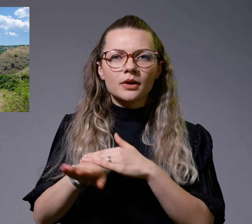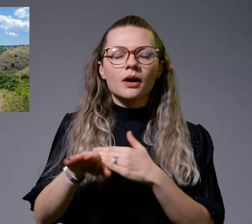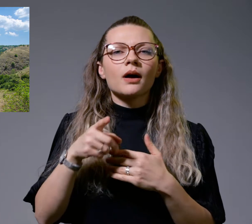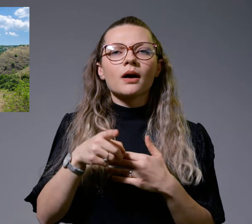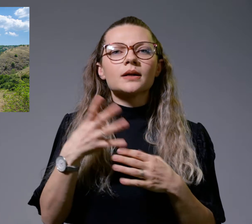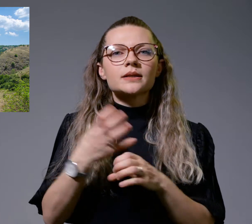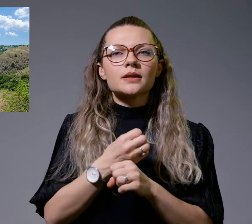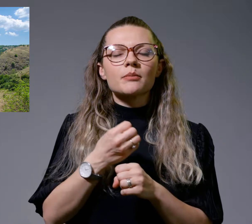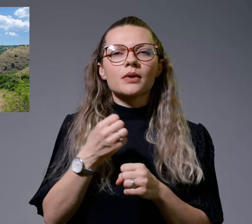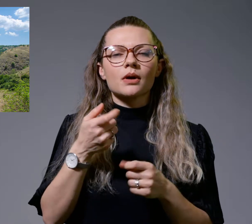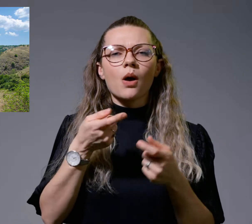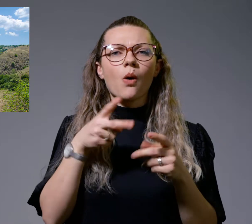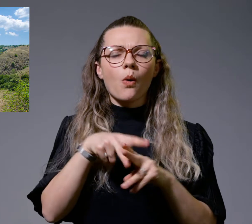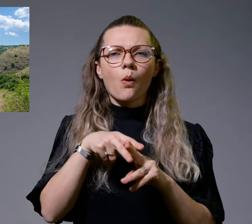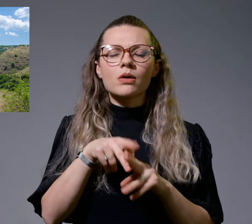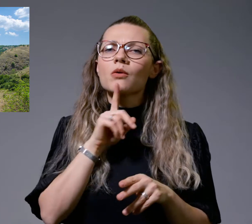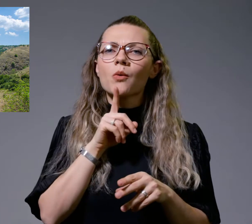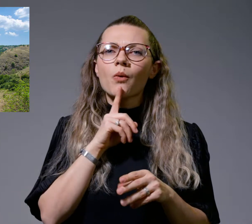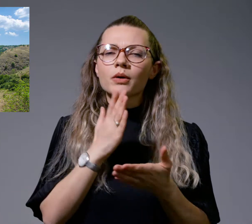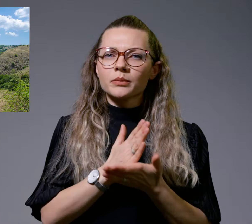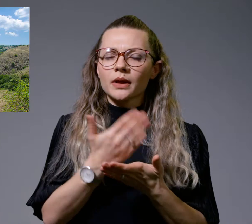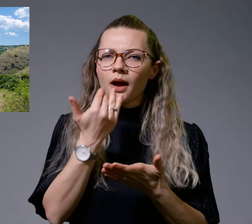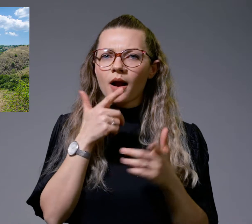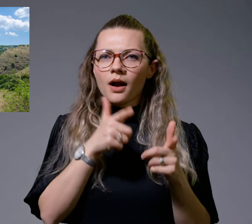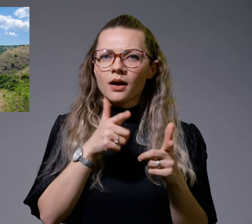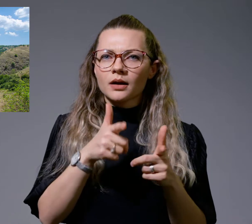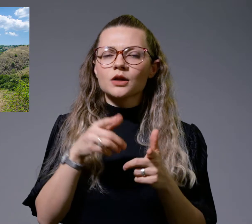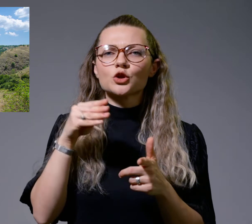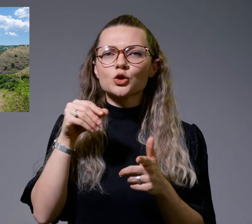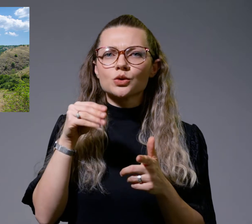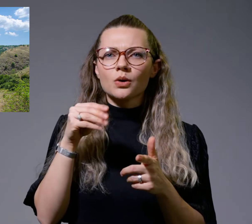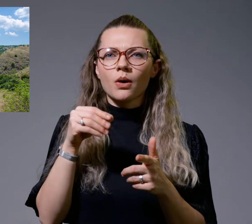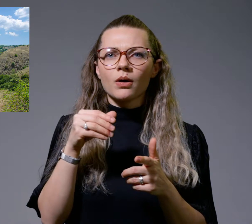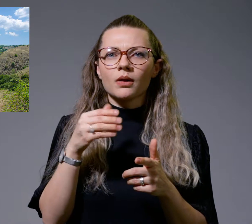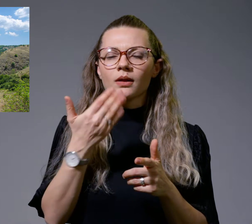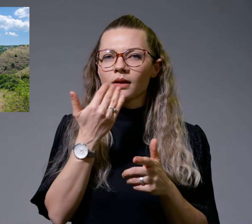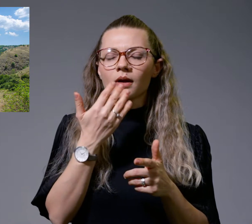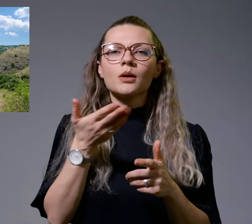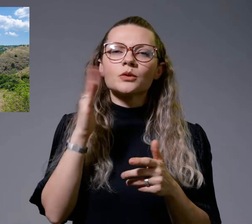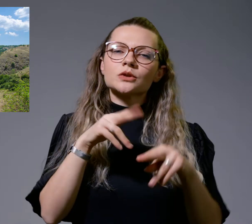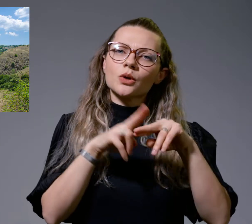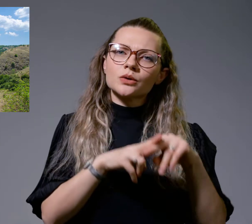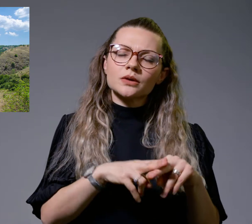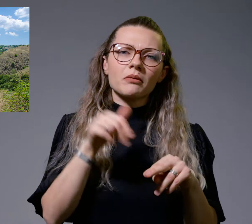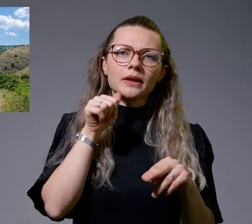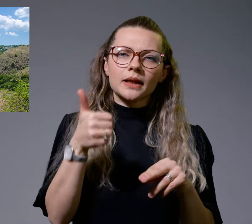неколку коњи, кои биле нахранети со солена храна и биле оставени ден-два без